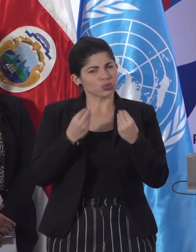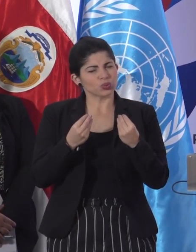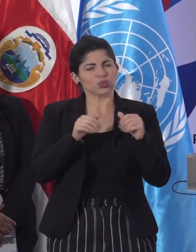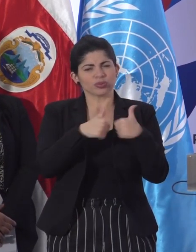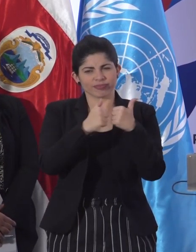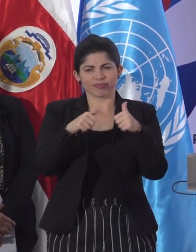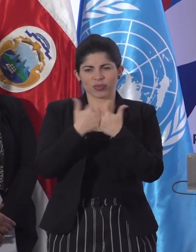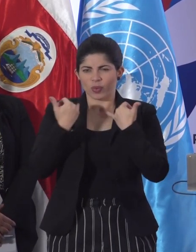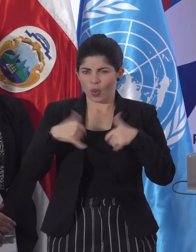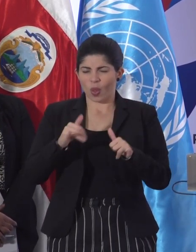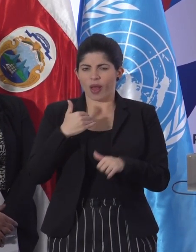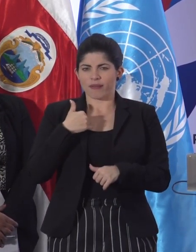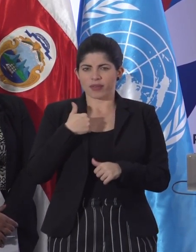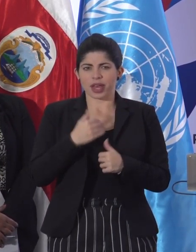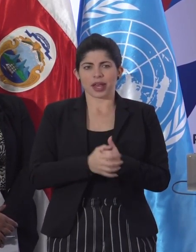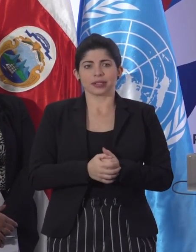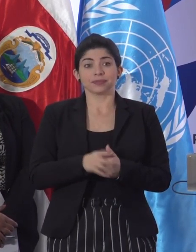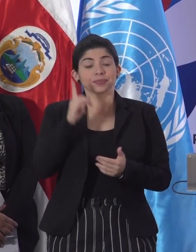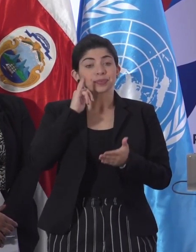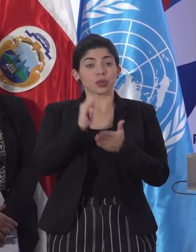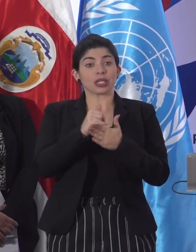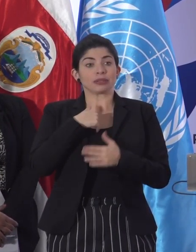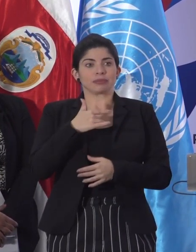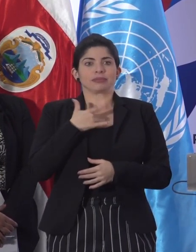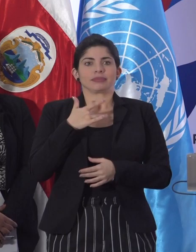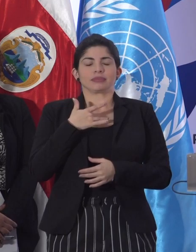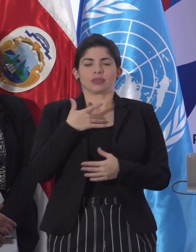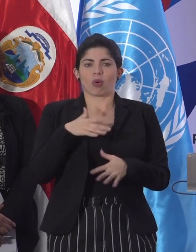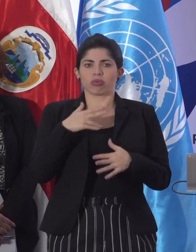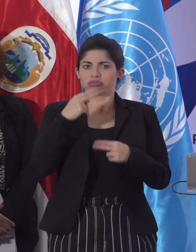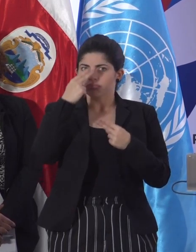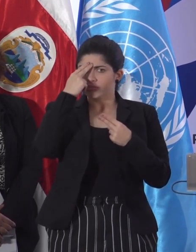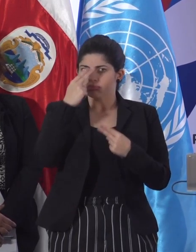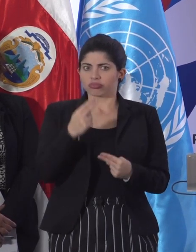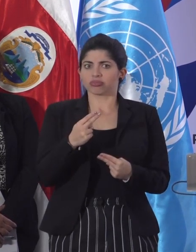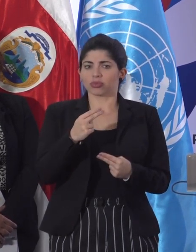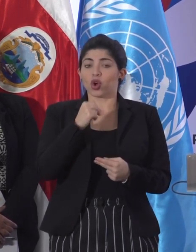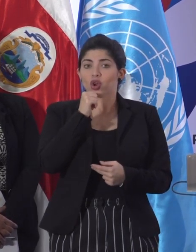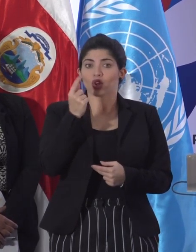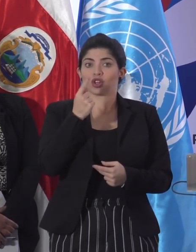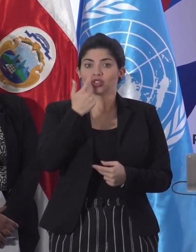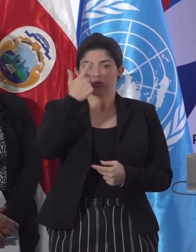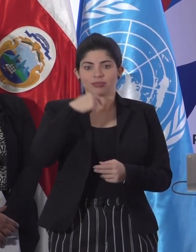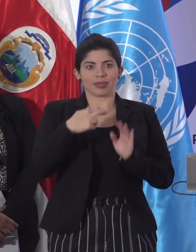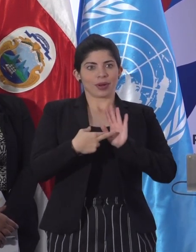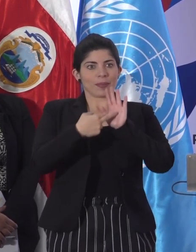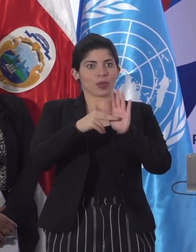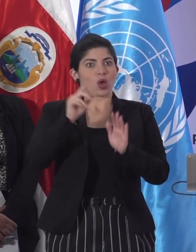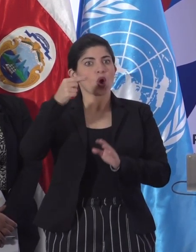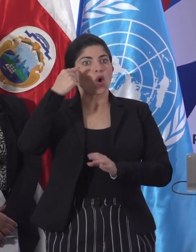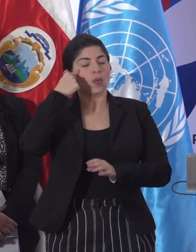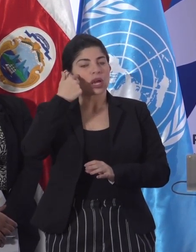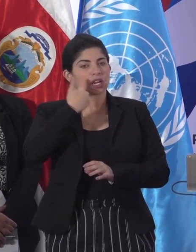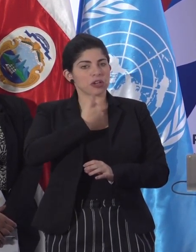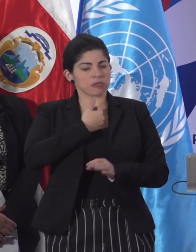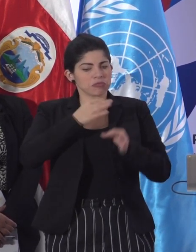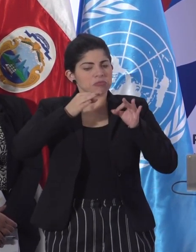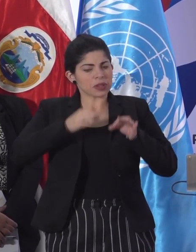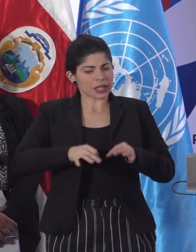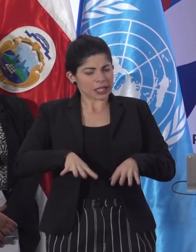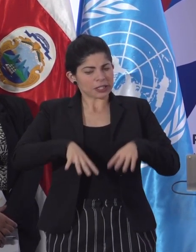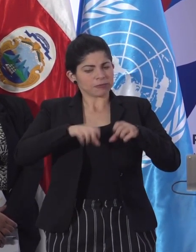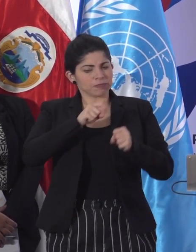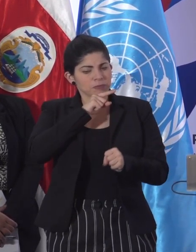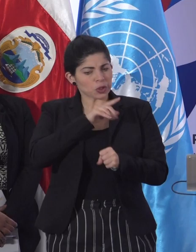muchos desafíos. Por eso me siento honrada, no solo de representar un gobierno que decidió asumir el